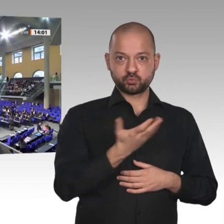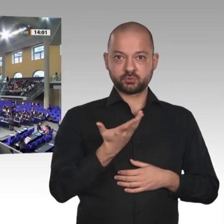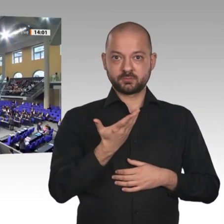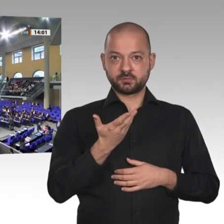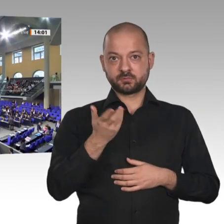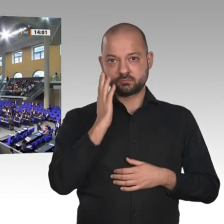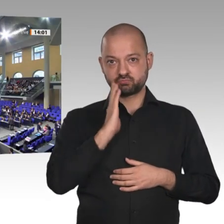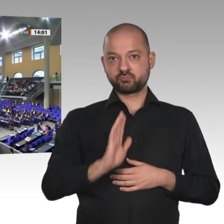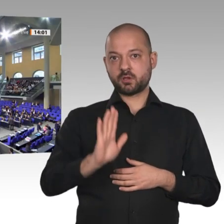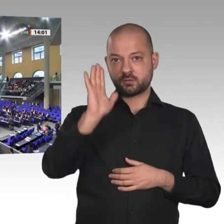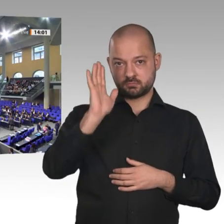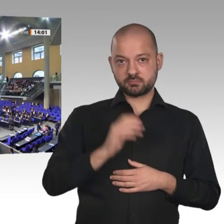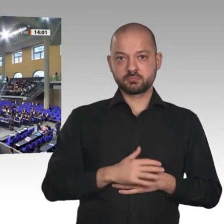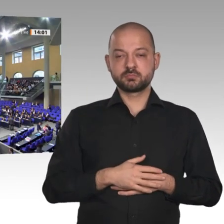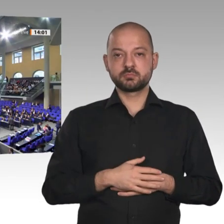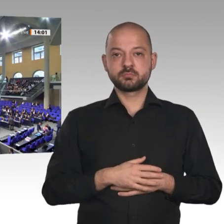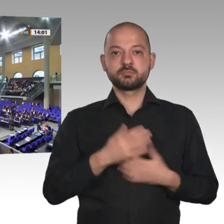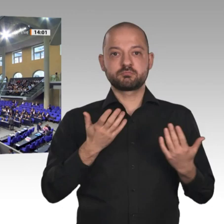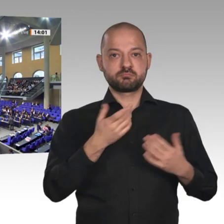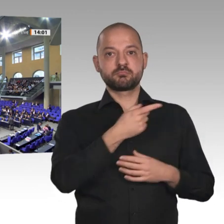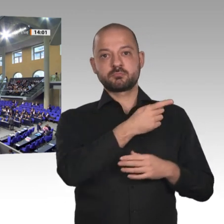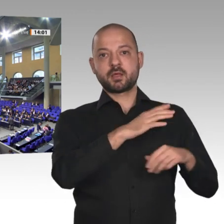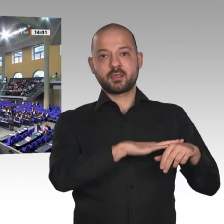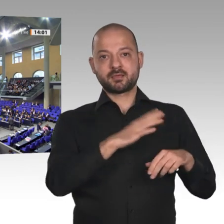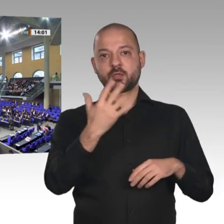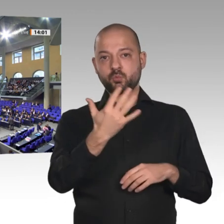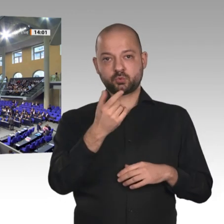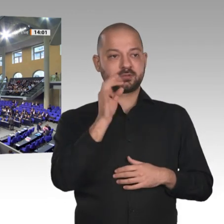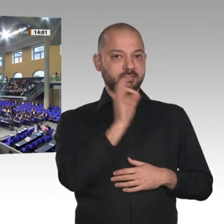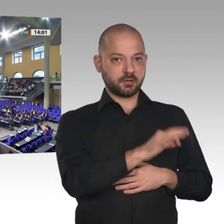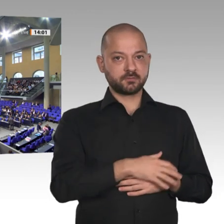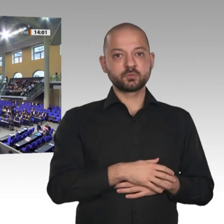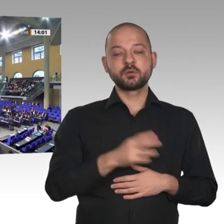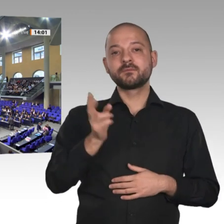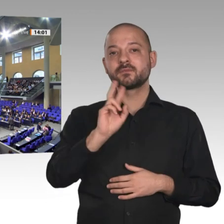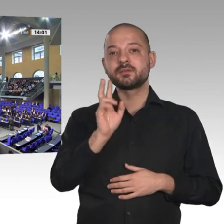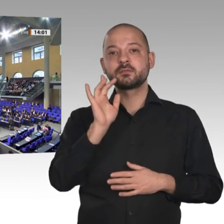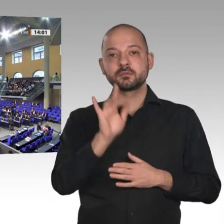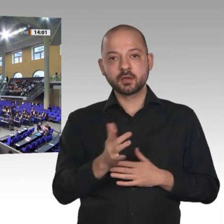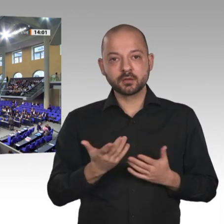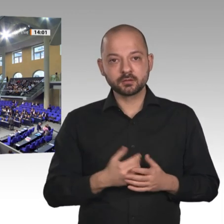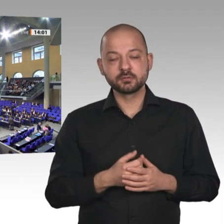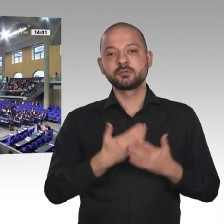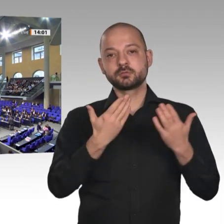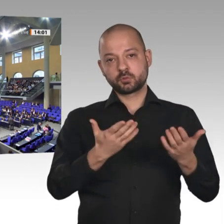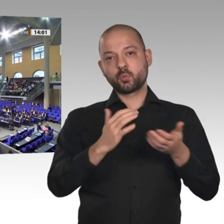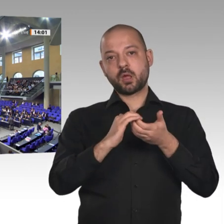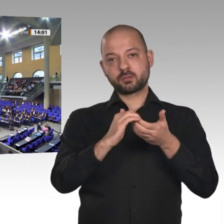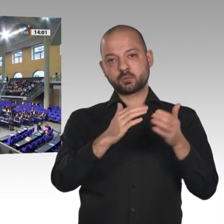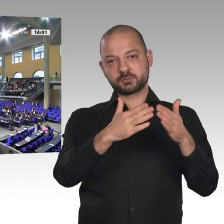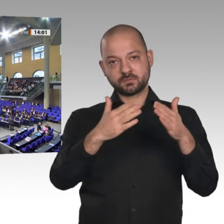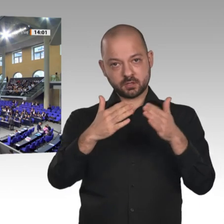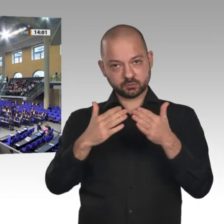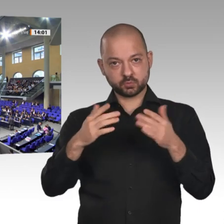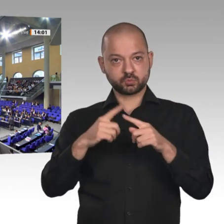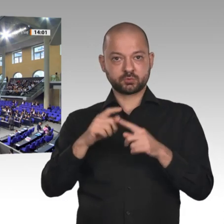Handzeichen. Das sind die Fraktionen Die Linke und die Fraktion Bündnis 90 Die Grünen. Wer stimmt